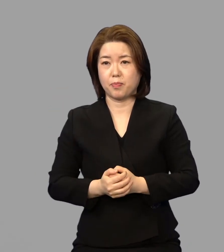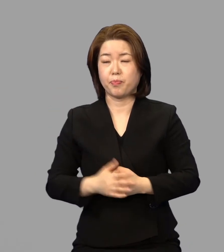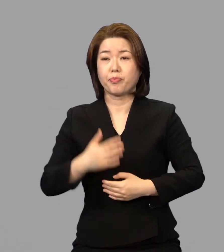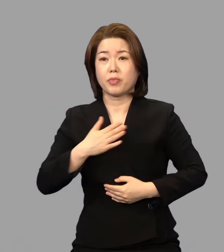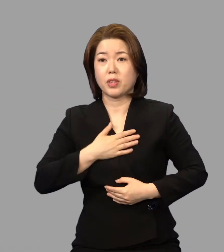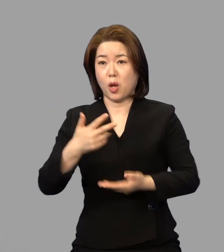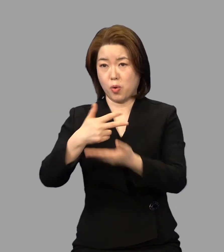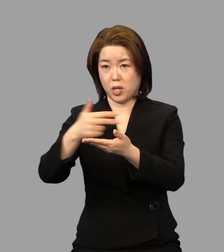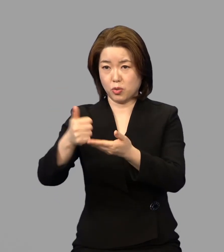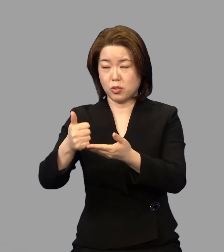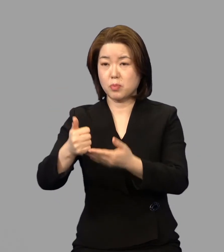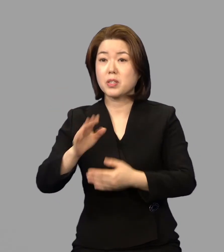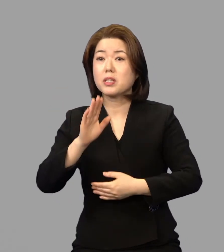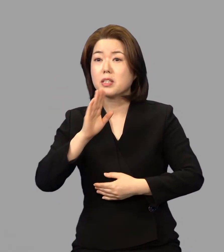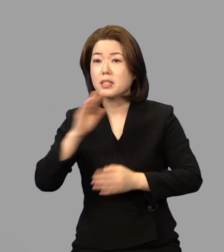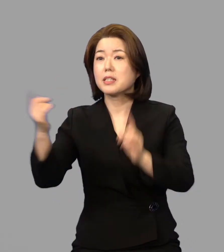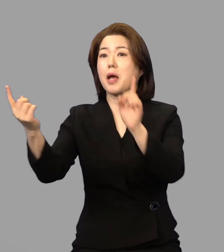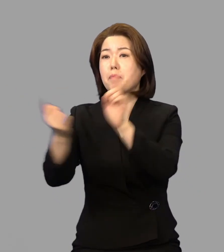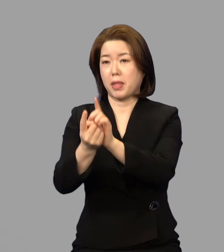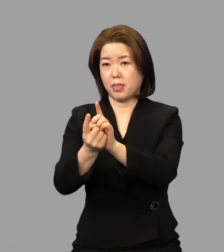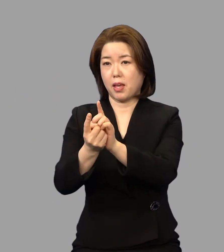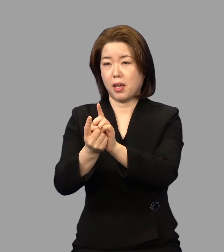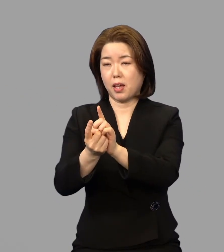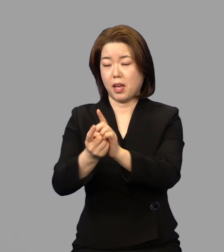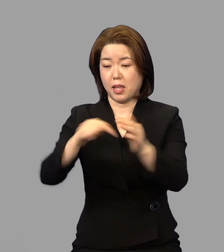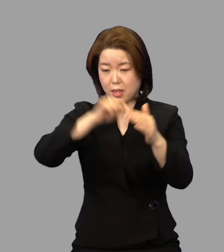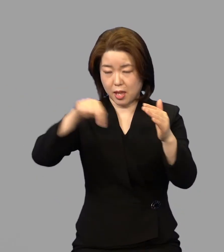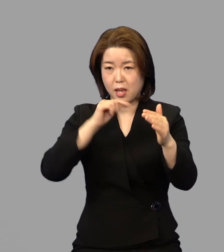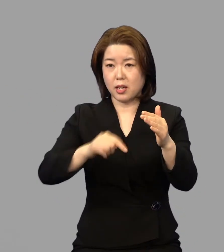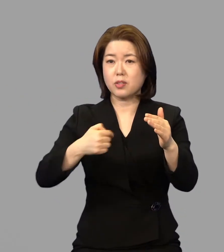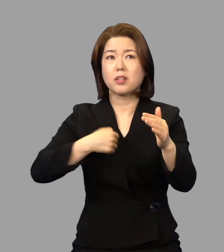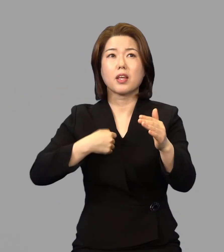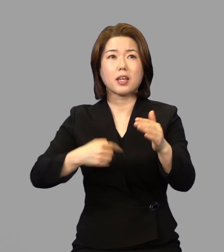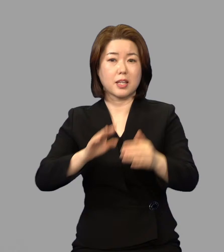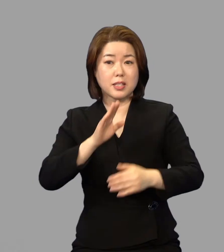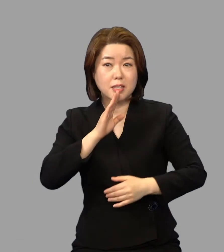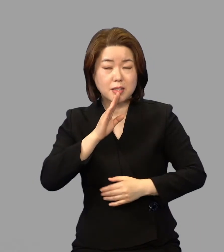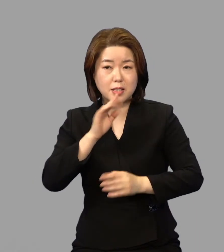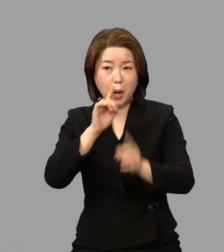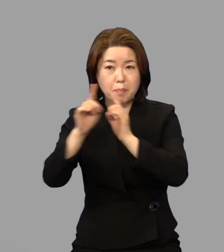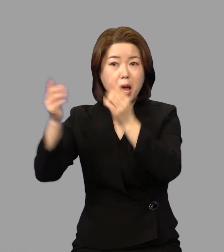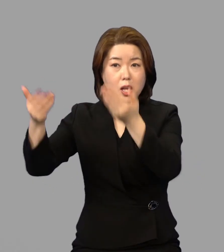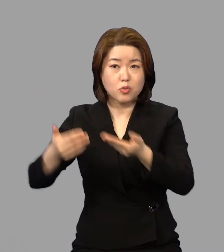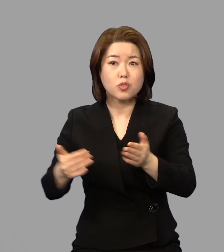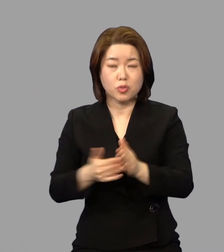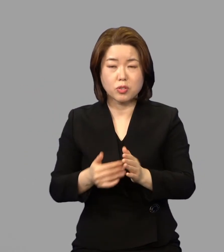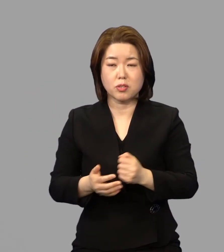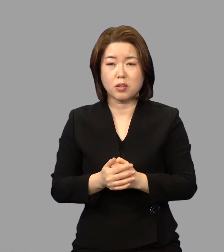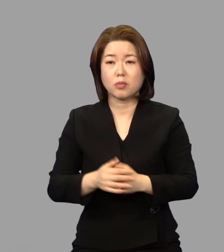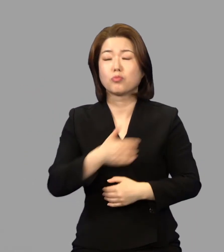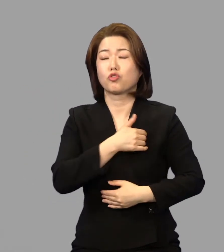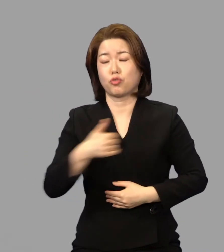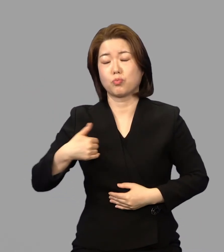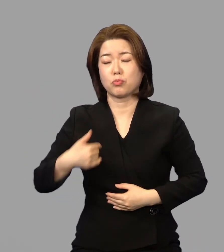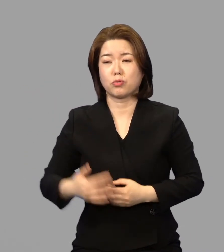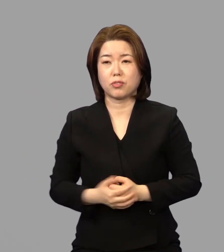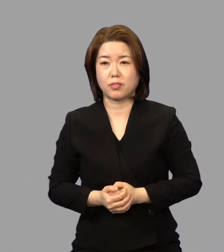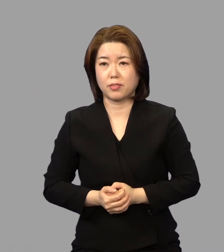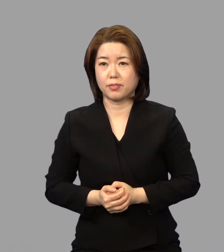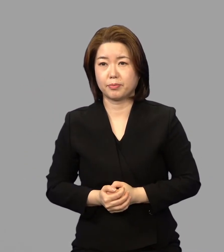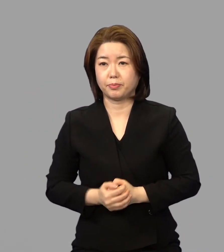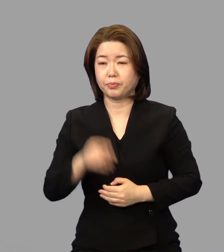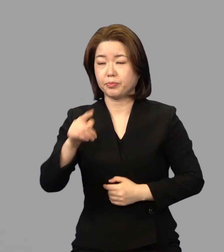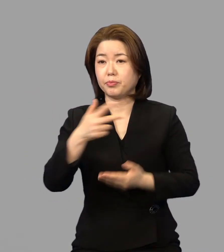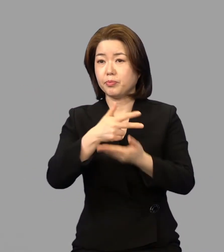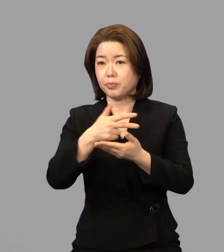주님은 만나 주셨구나, 내 안에서 내게도 말씀하고 계시는구나, 그러면 충분하죠. 그